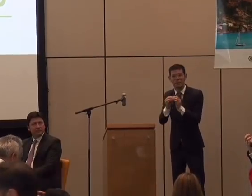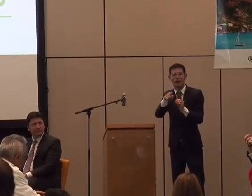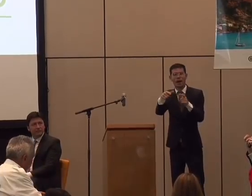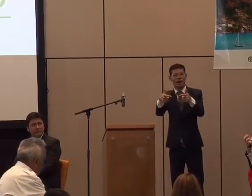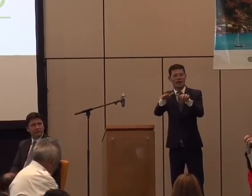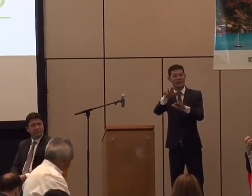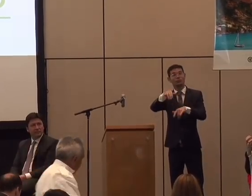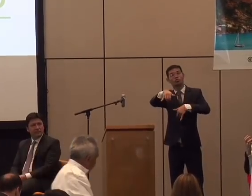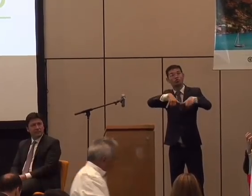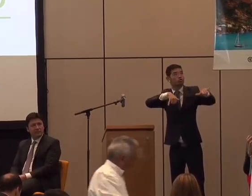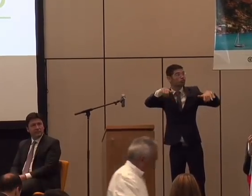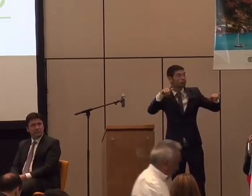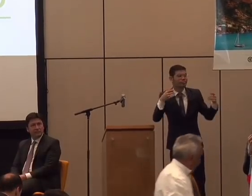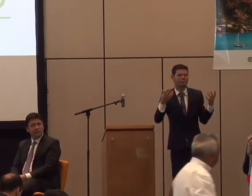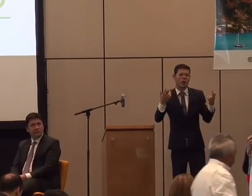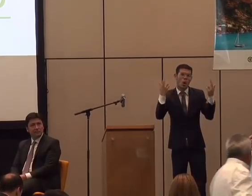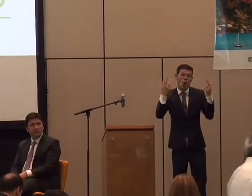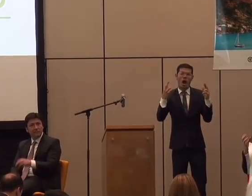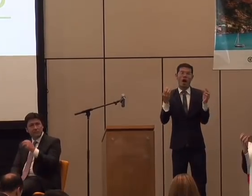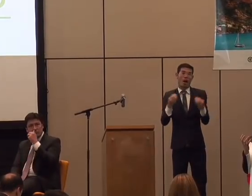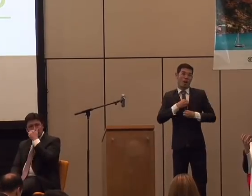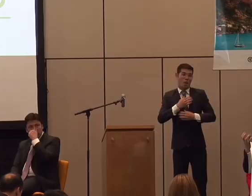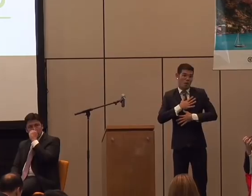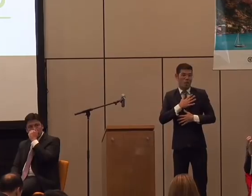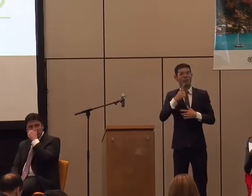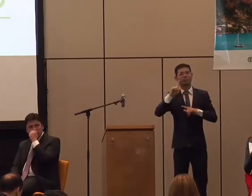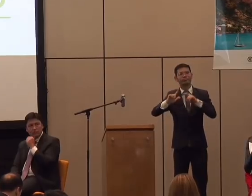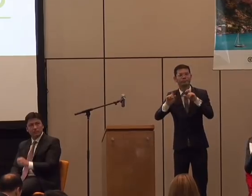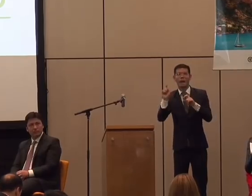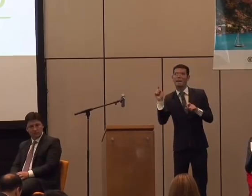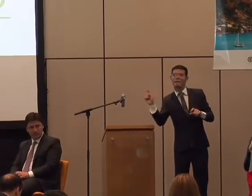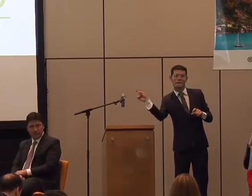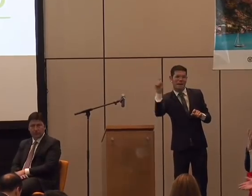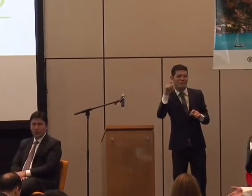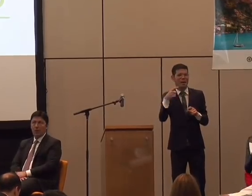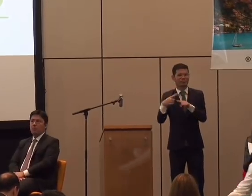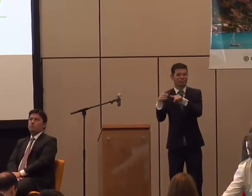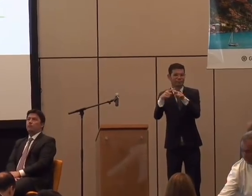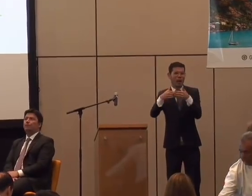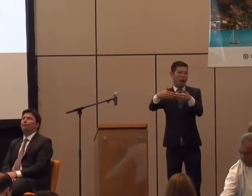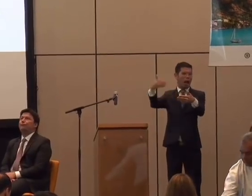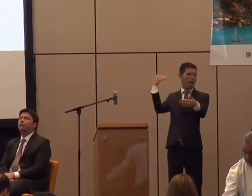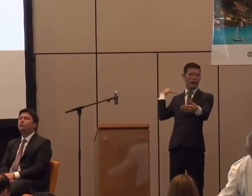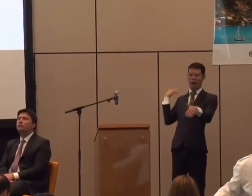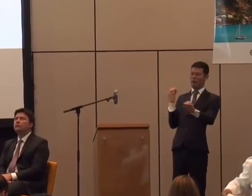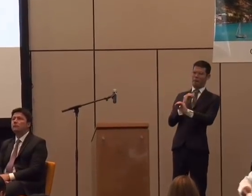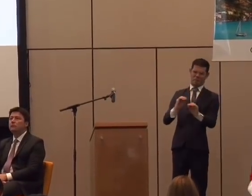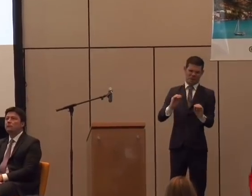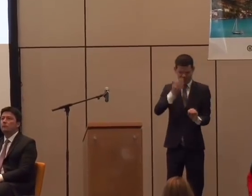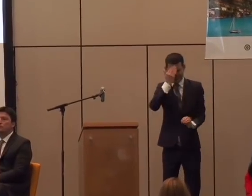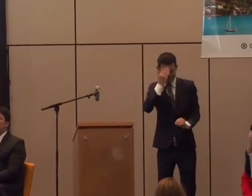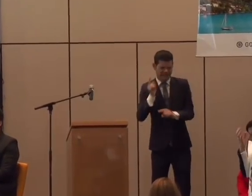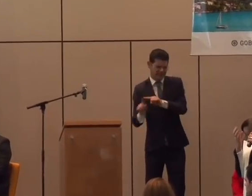tener la oportunidad de ir a todos estos destinos que no han estado unidos al turismo por diferentes razones que conocemos en